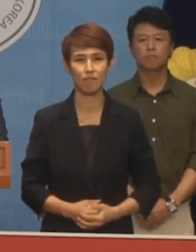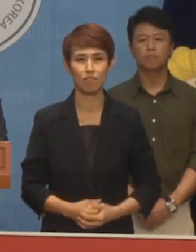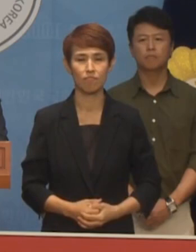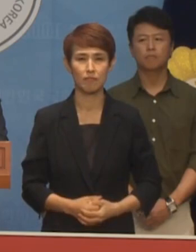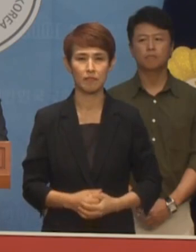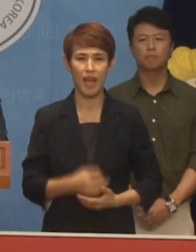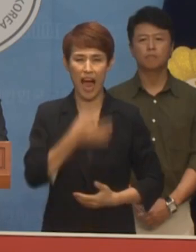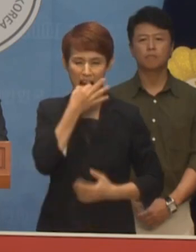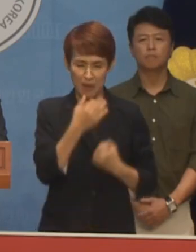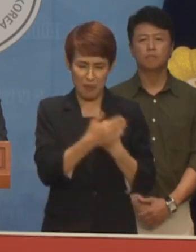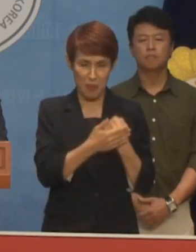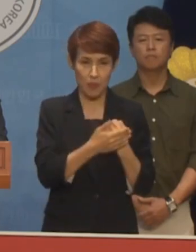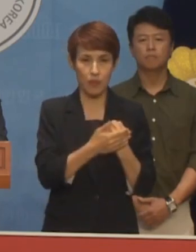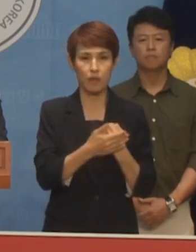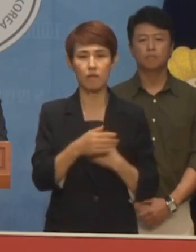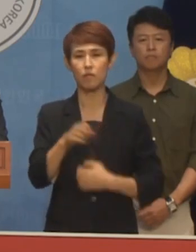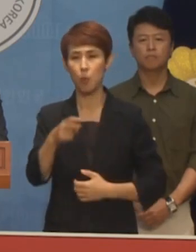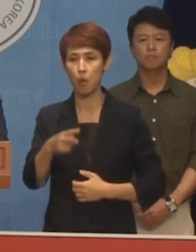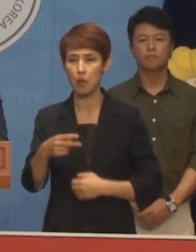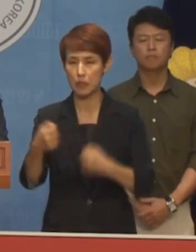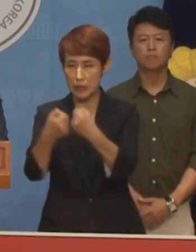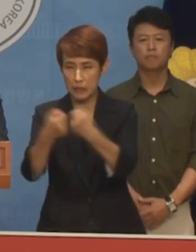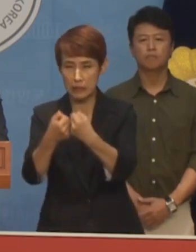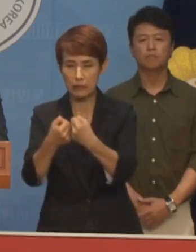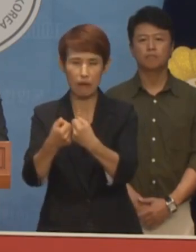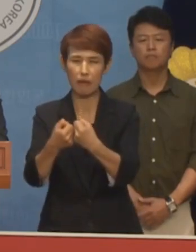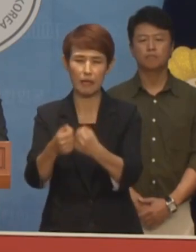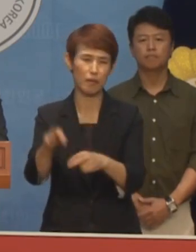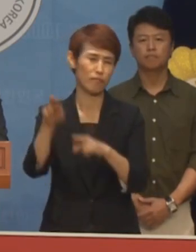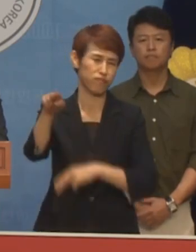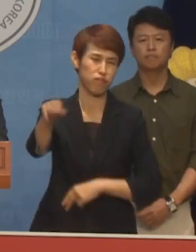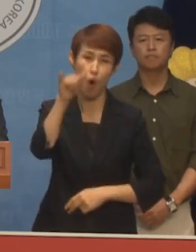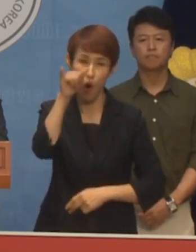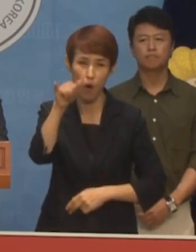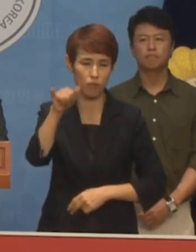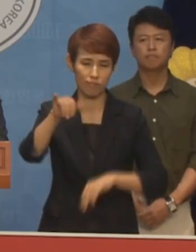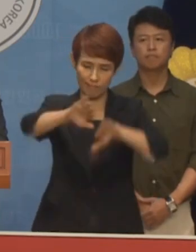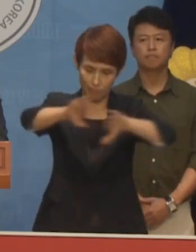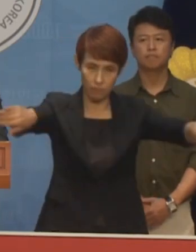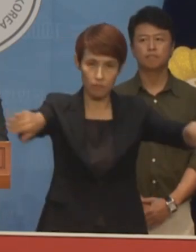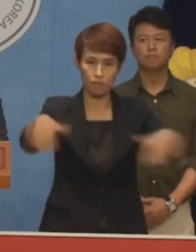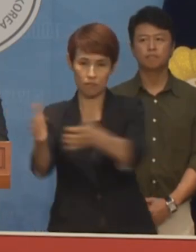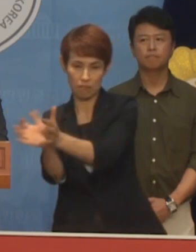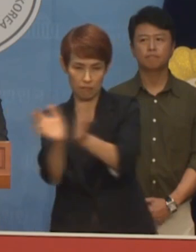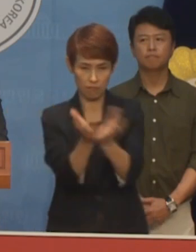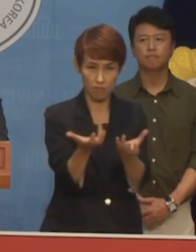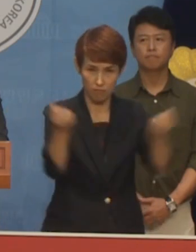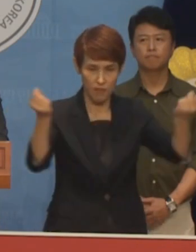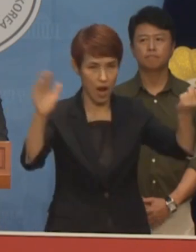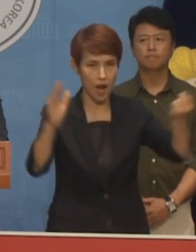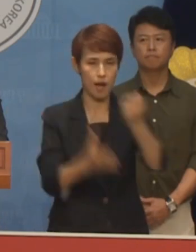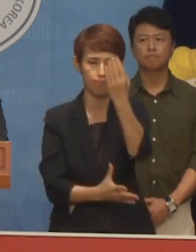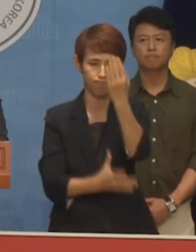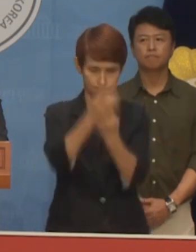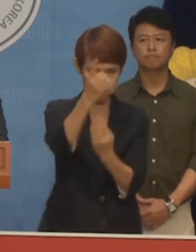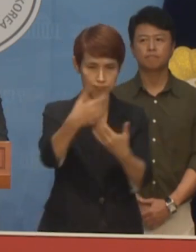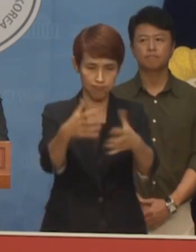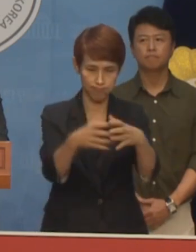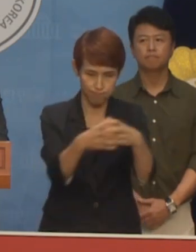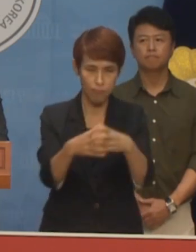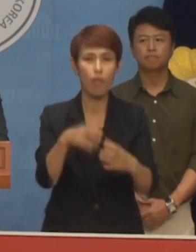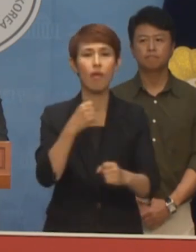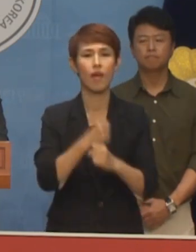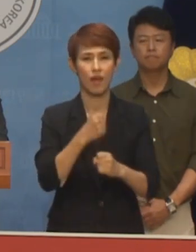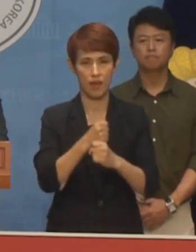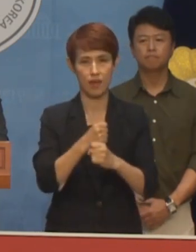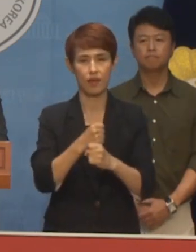보신주의와 양비론이 팽배하는 작금의 정쟁 속에서 정파와 진영 갈라치기가 아닌 통합과 화합의 정신으로